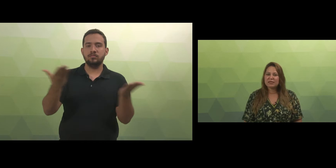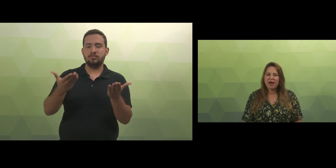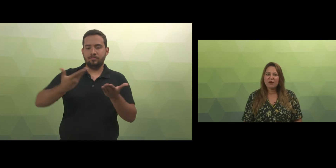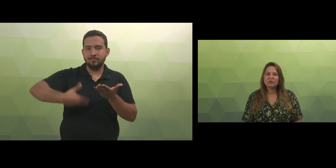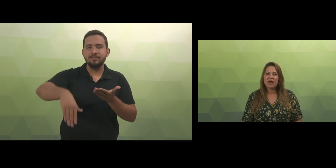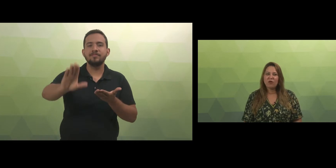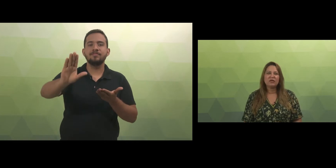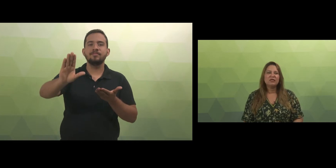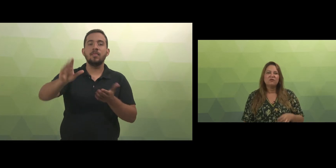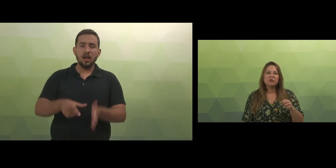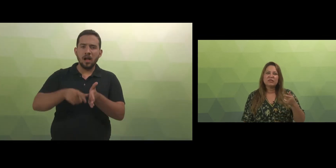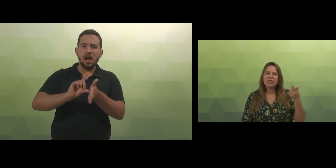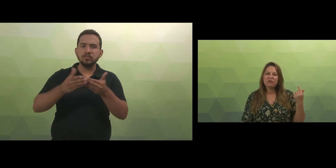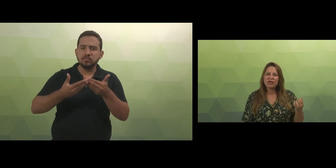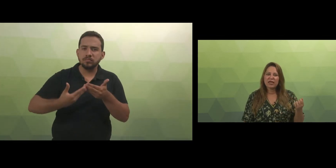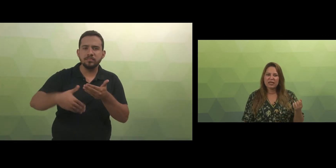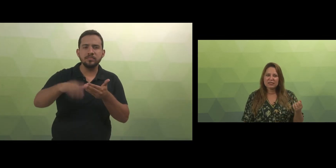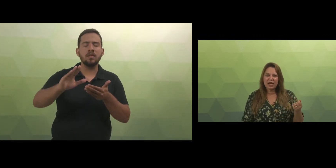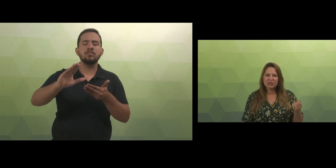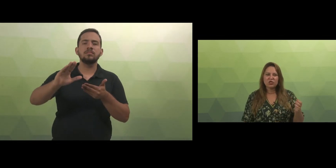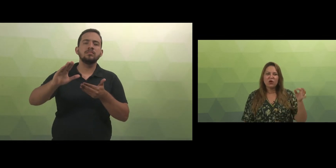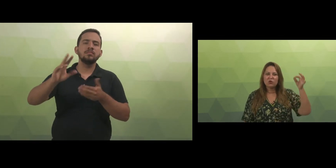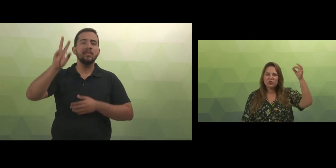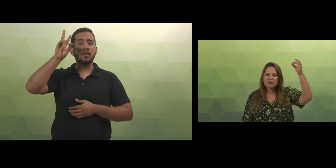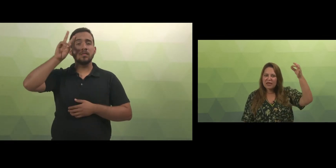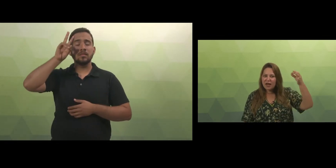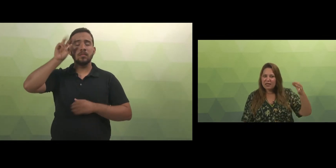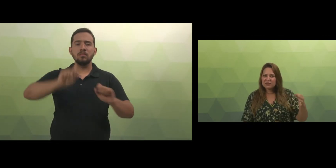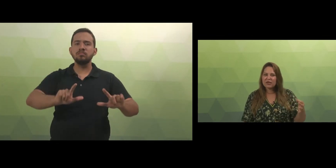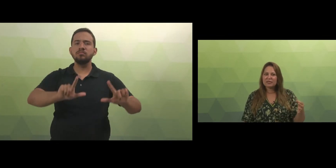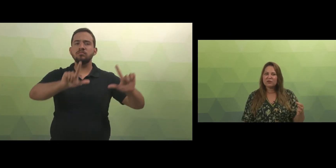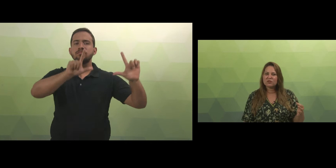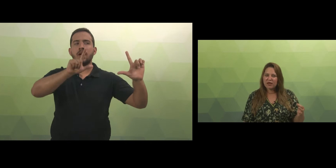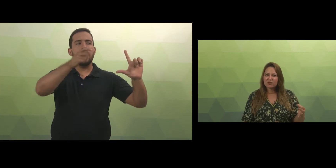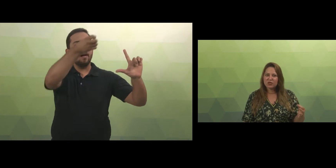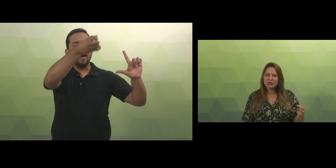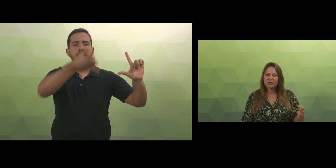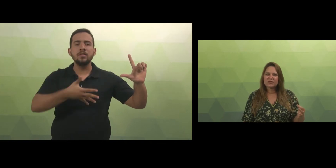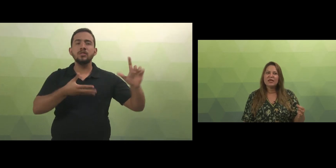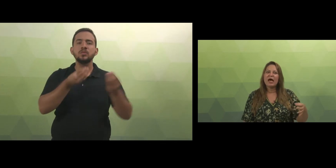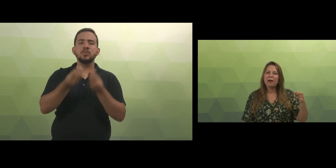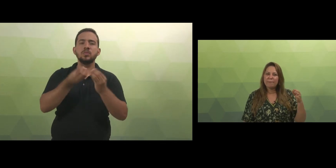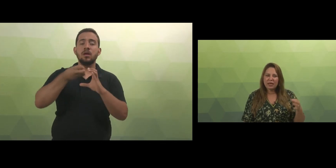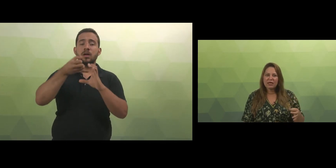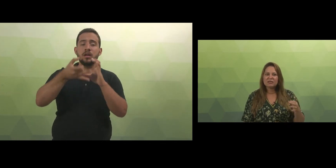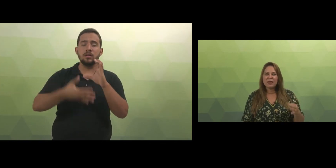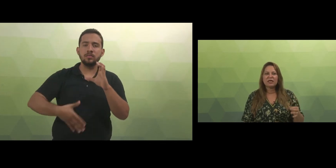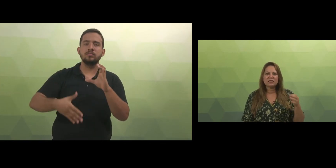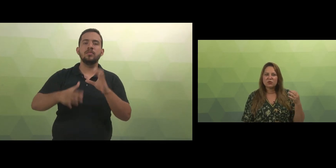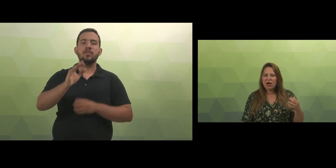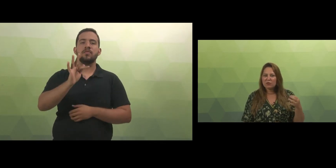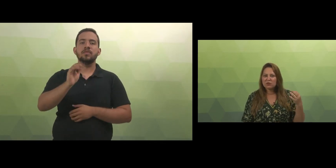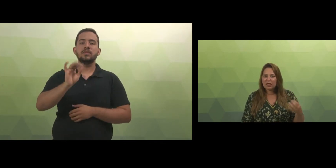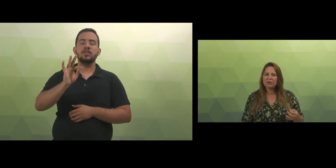de iniciarmos a aula, vamos rever aquele slide onde eu fiz a classificação dos fatos jurídicos, apenas